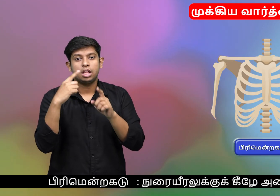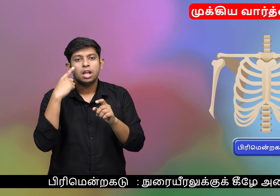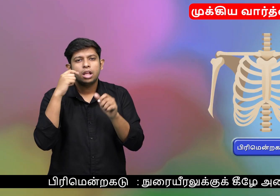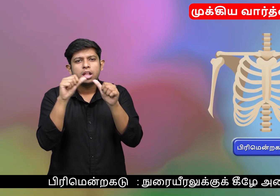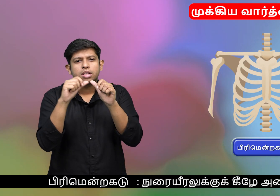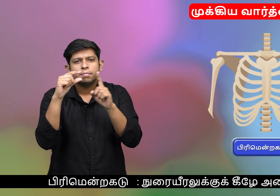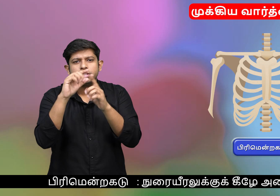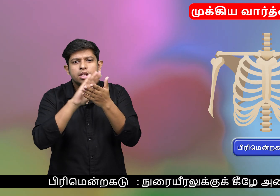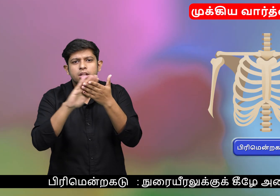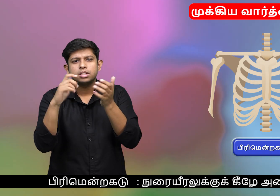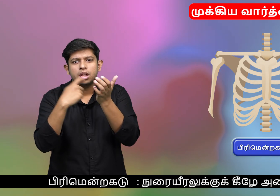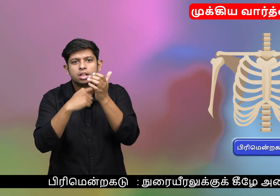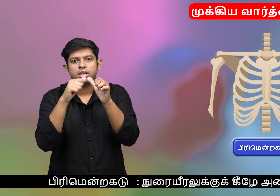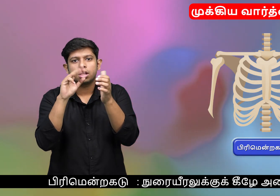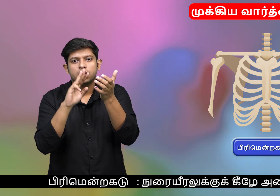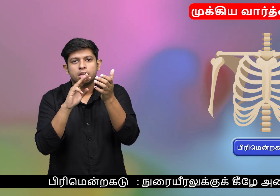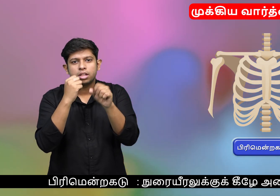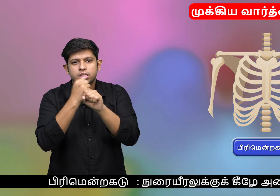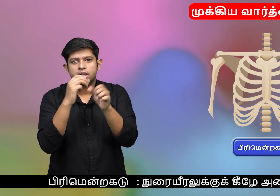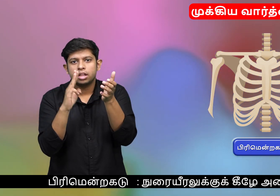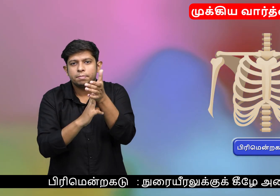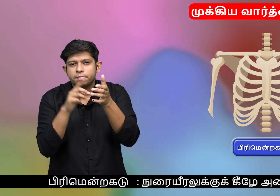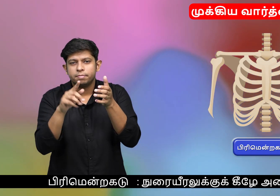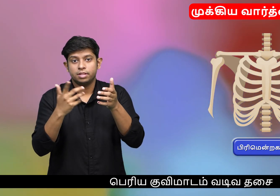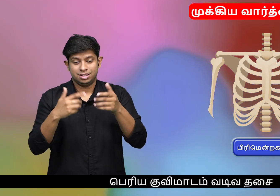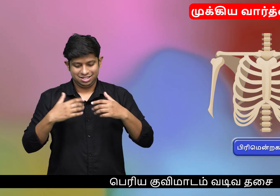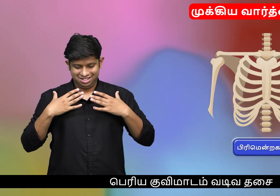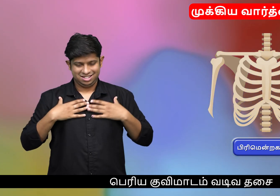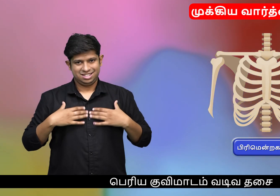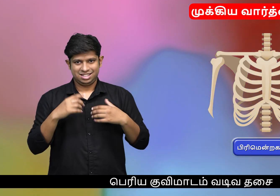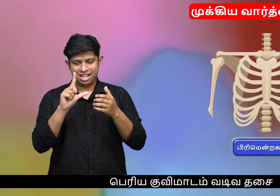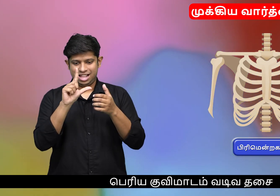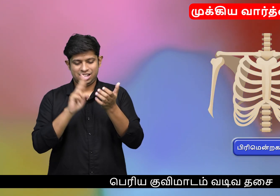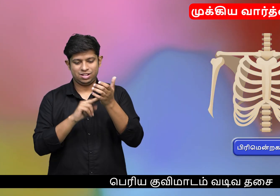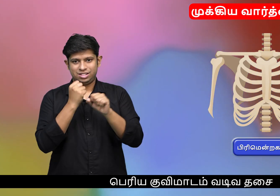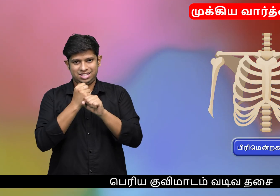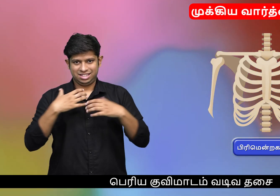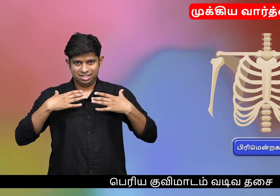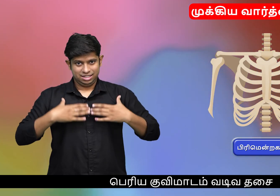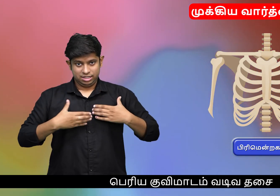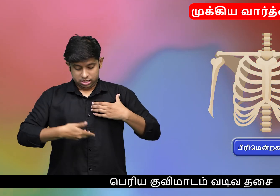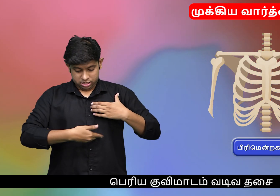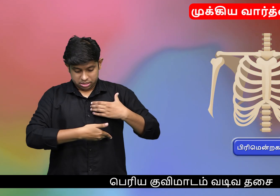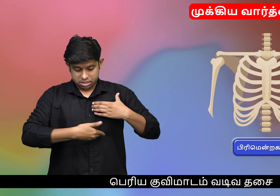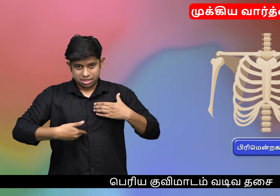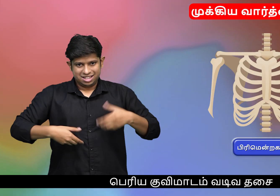பெரிமென்ரகடு. நுரையீரலுக்கு கீழே அமைந்துள்ள பெரிய குவிமாடம் வடிவ தசை.